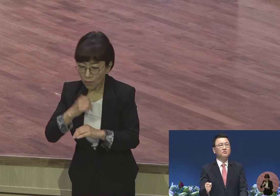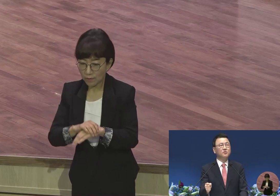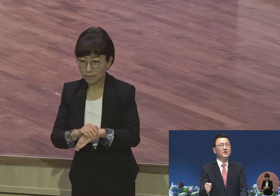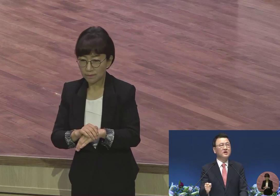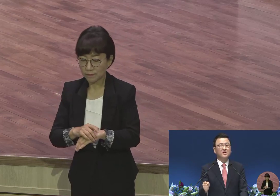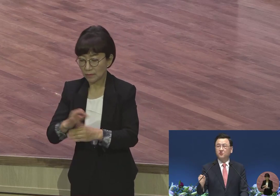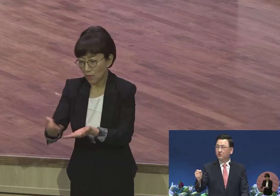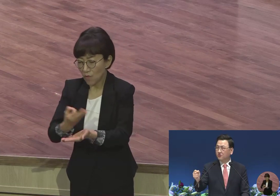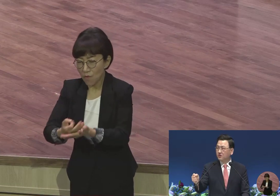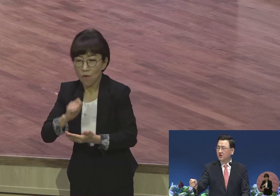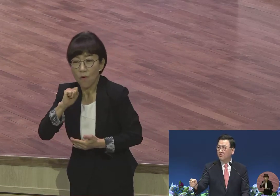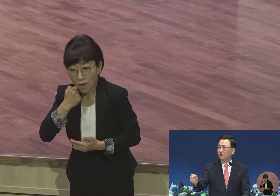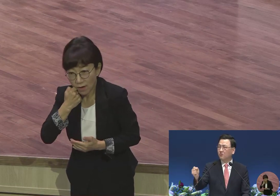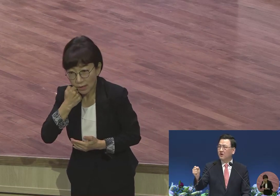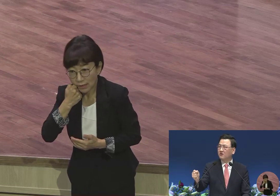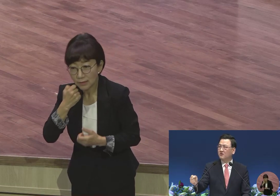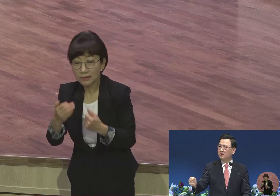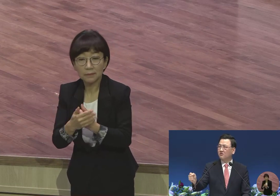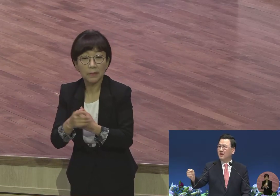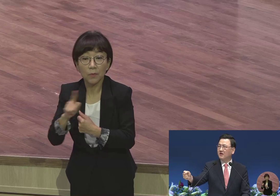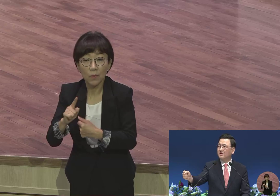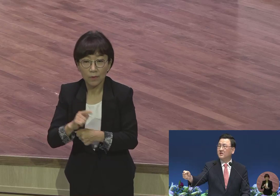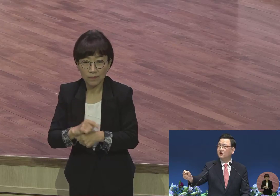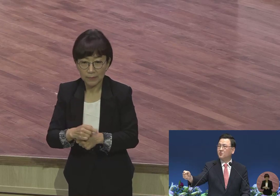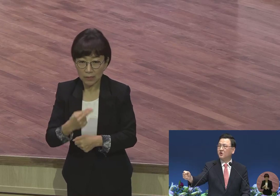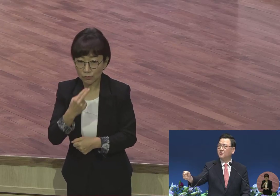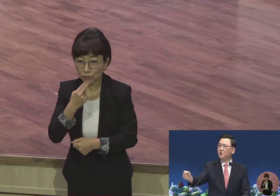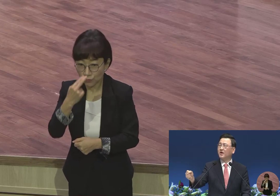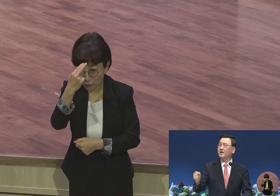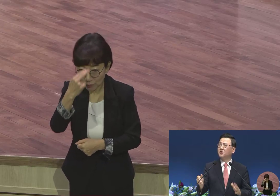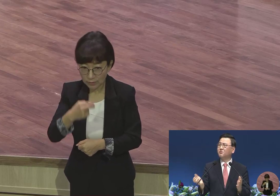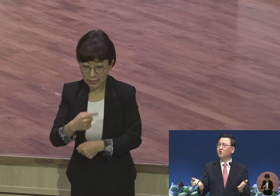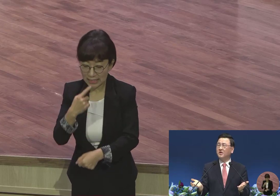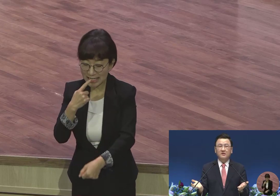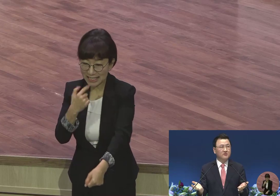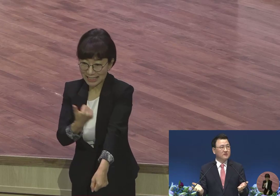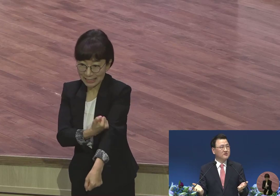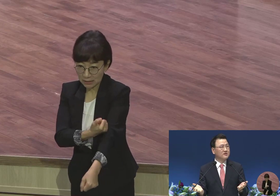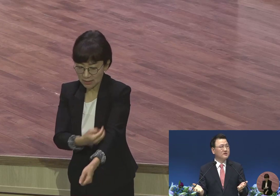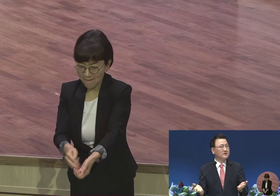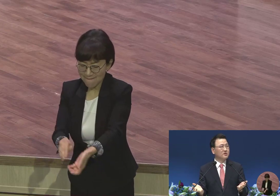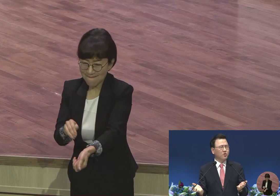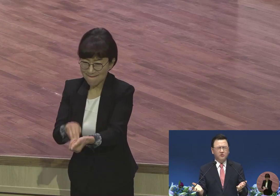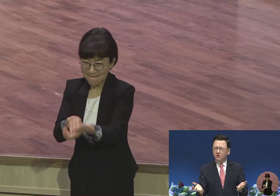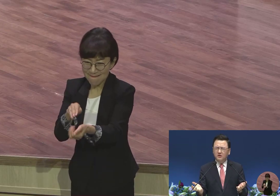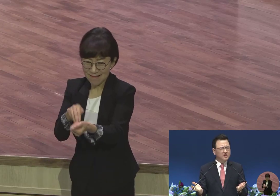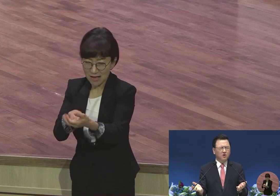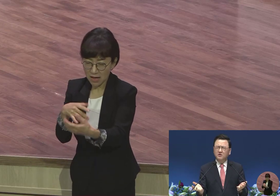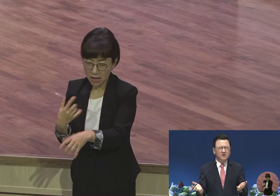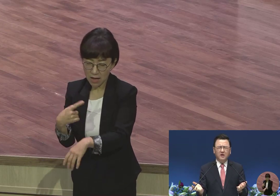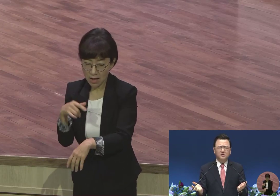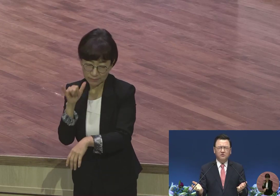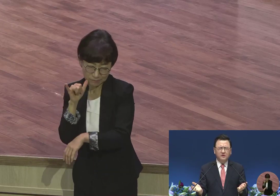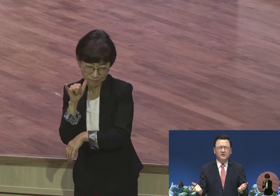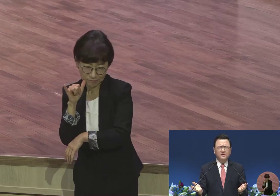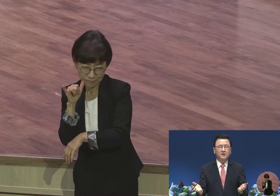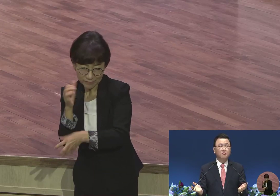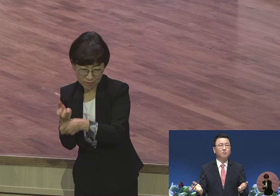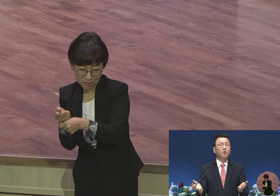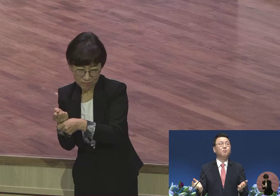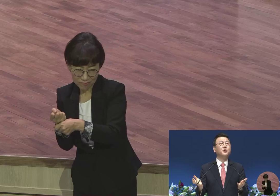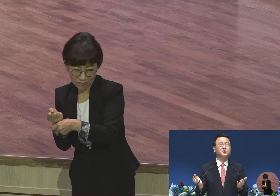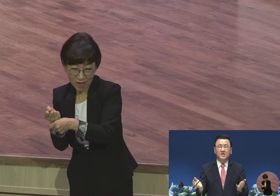것이 어른이 뭡니까? 술을 의지하고 도박을 의지하고 마약을 의지할 수밖에 없어요. 왜? 힘들다는 거거든. 도저히 내 정신